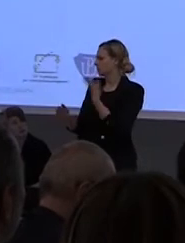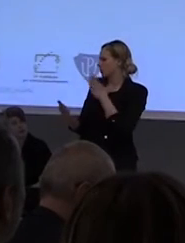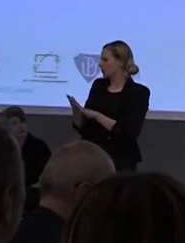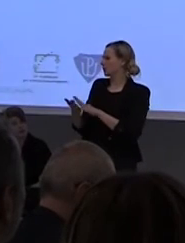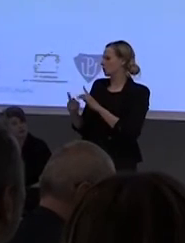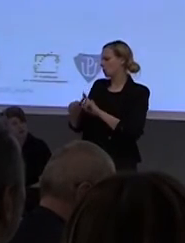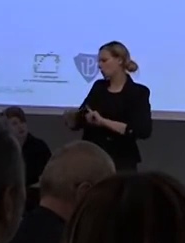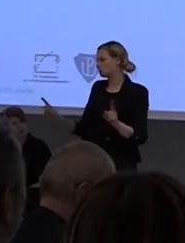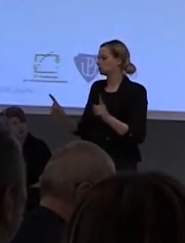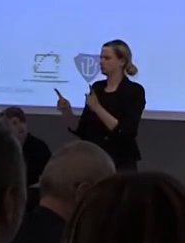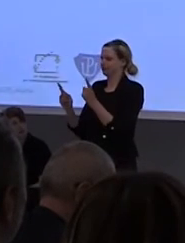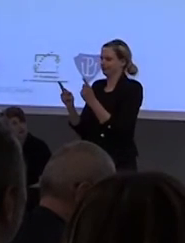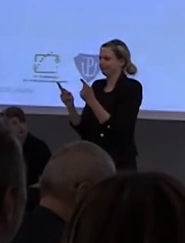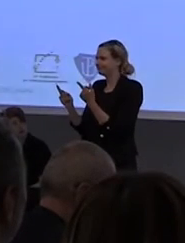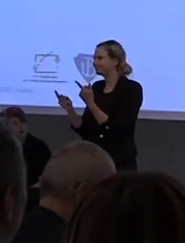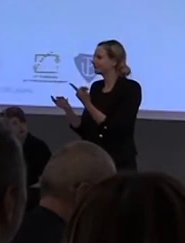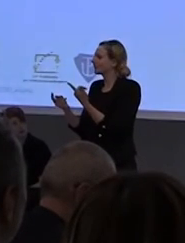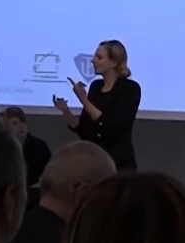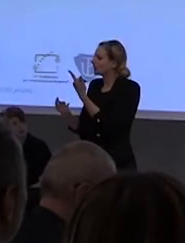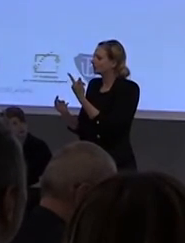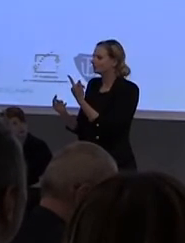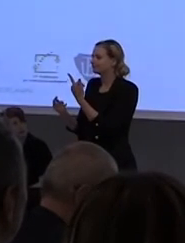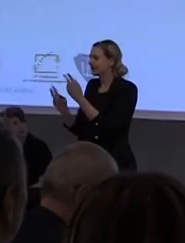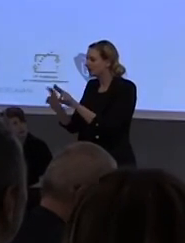závěry a máme na to rok, nebo my,